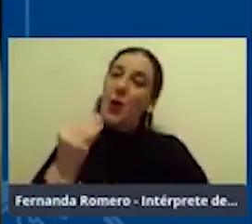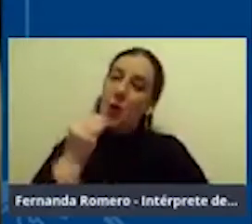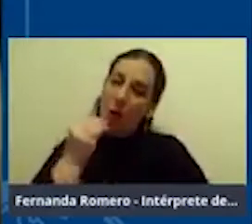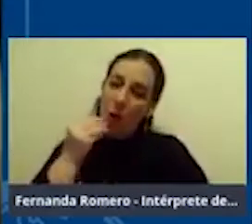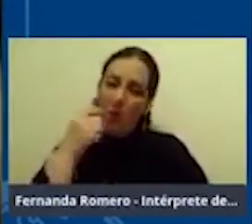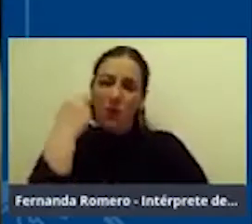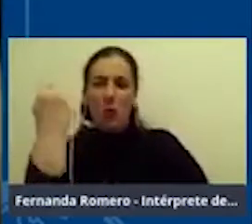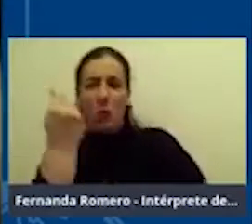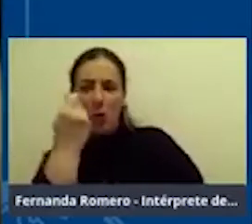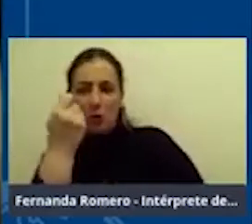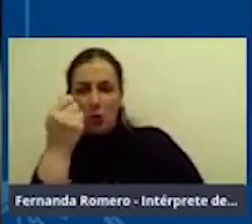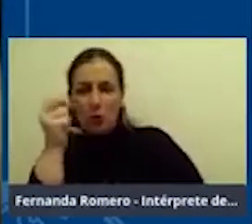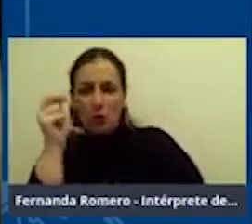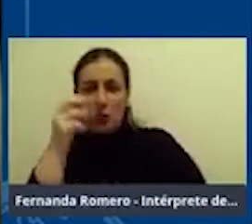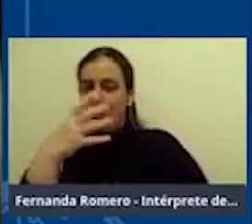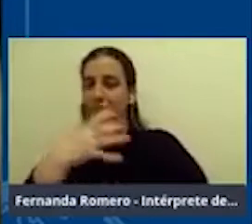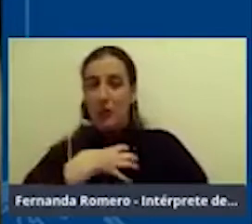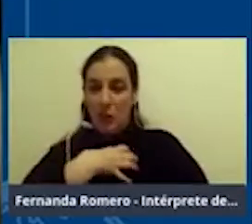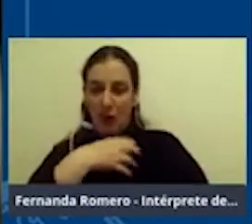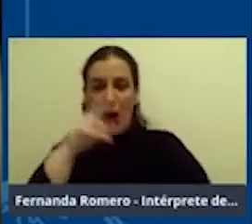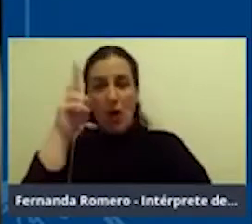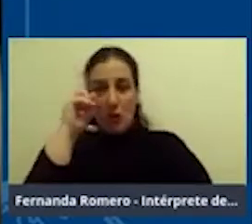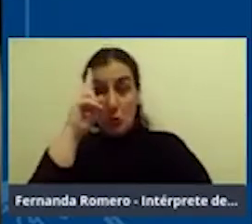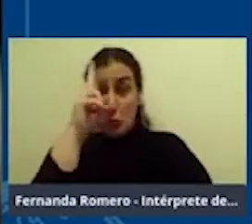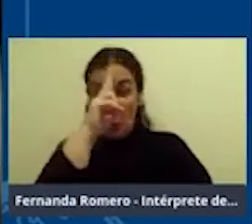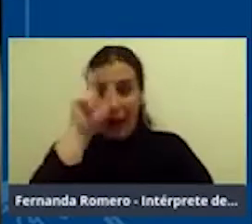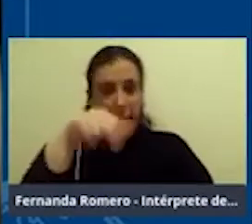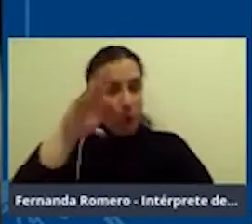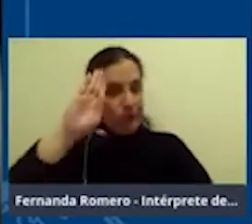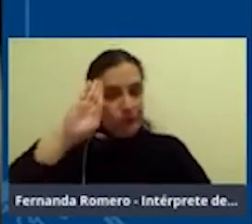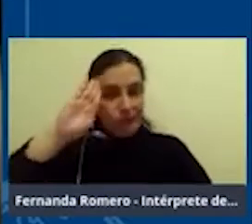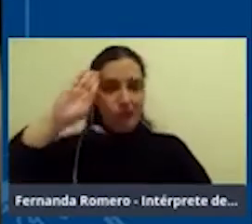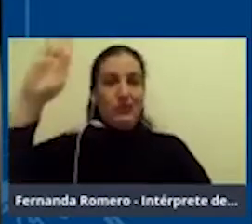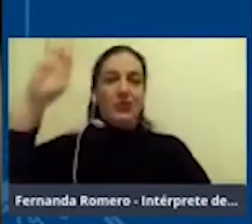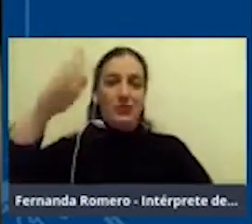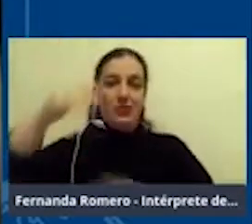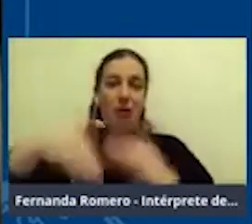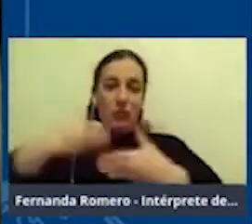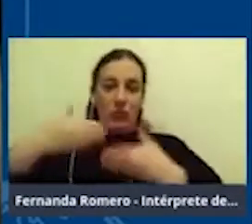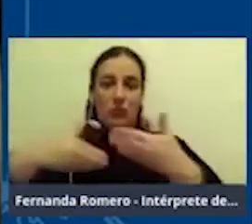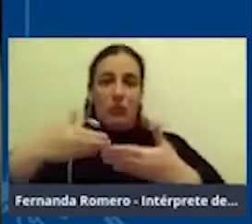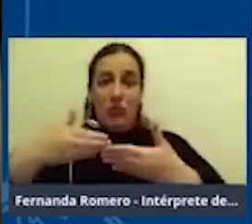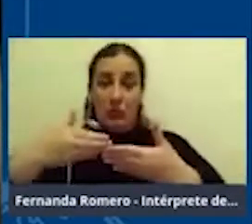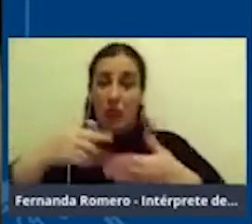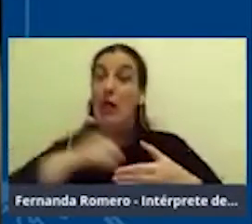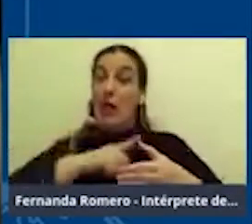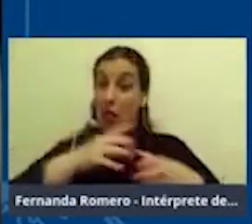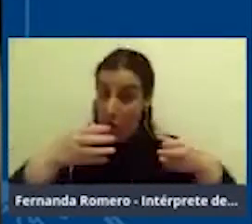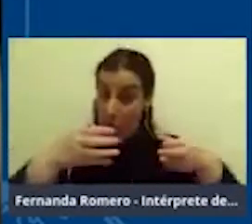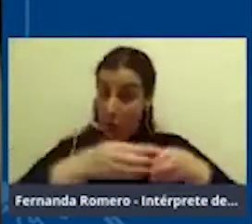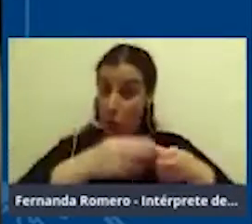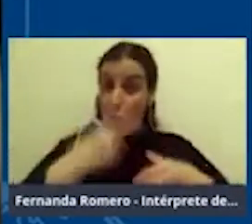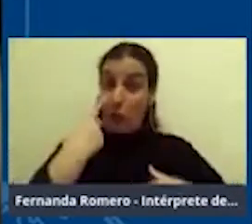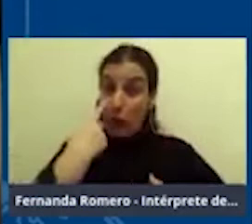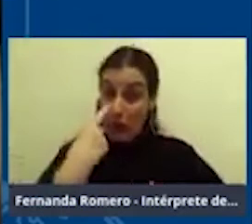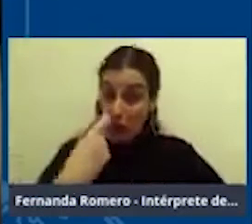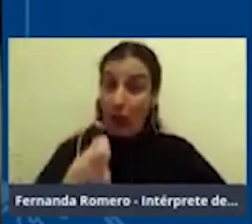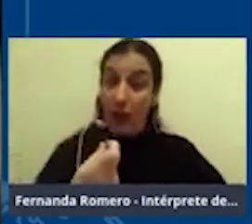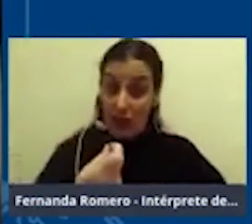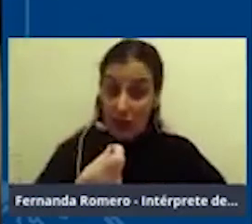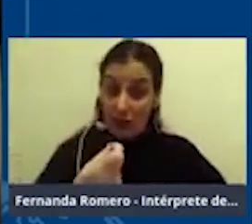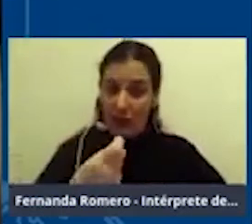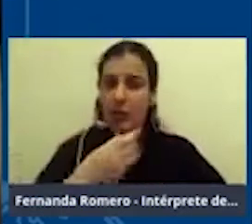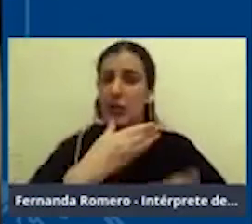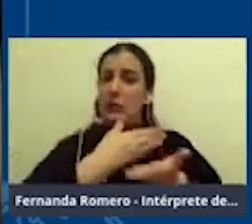Grande e Uruguaiana são os pontos, os eixos principais deste processo. Há grupos interessados e começam